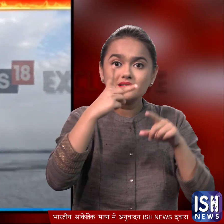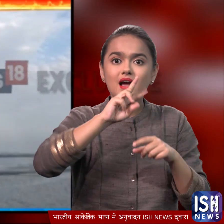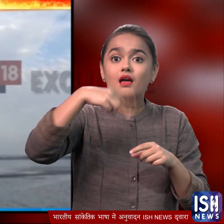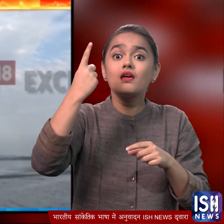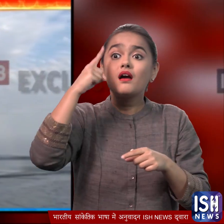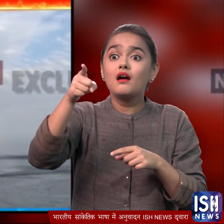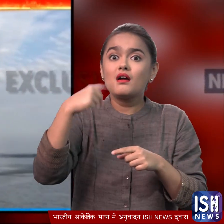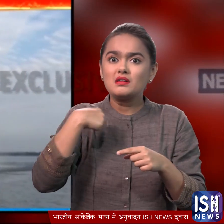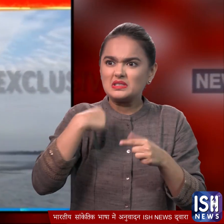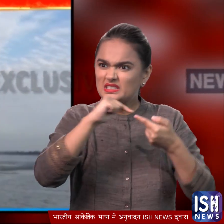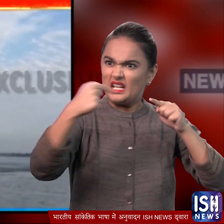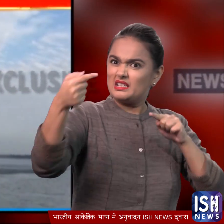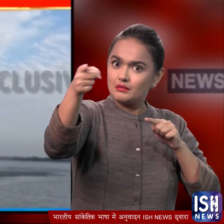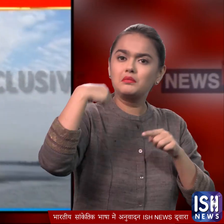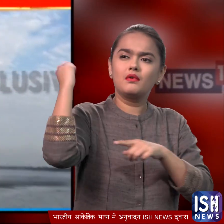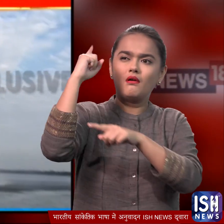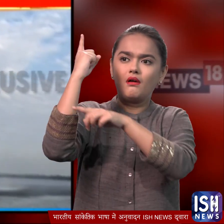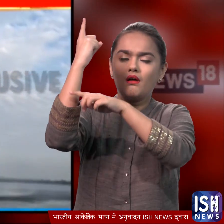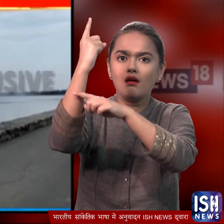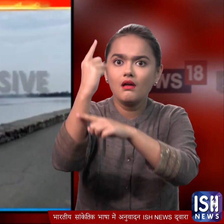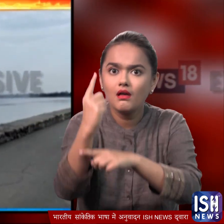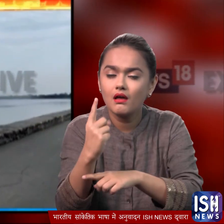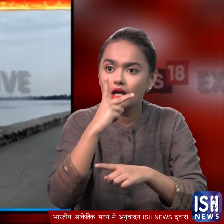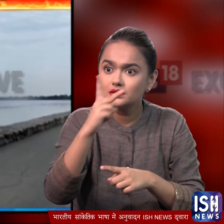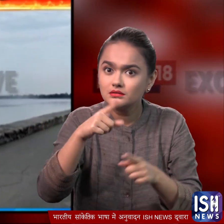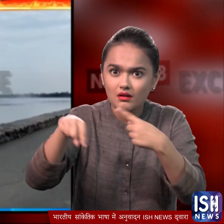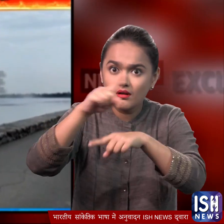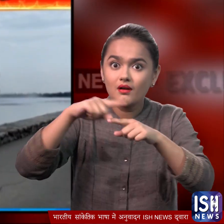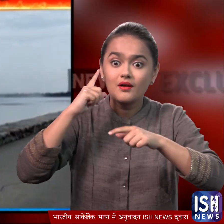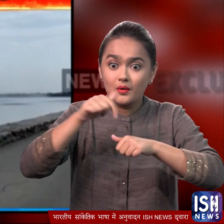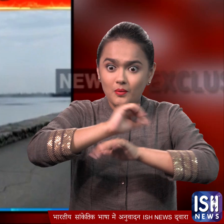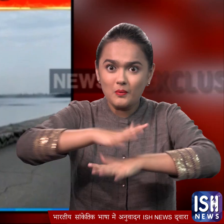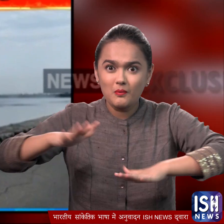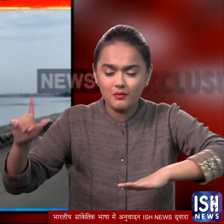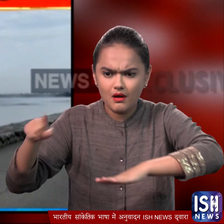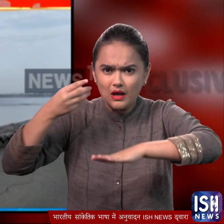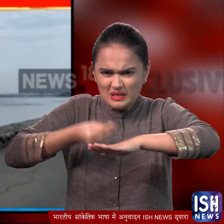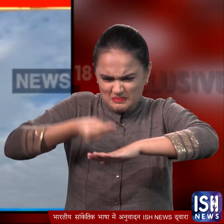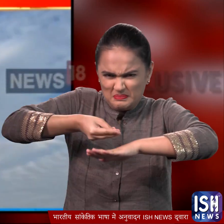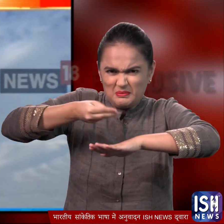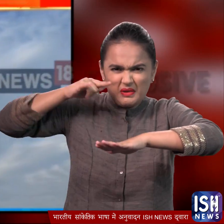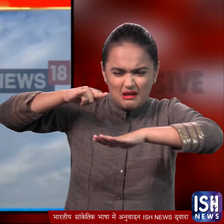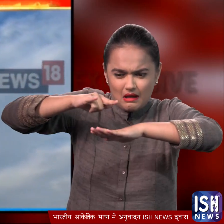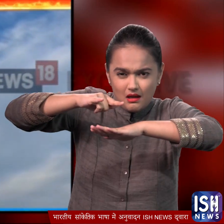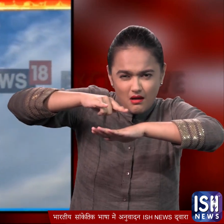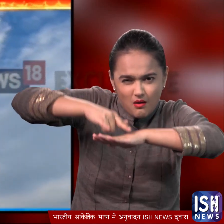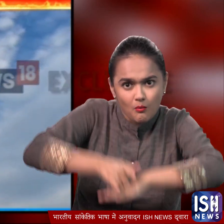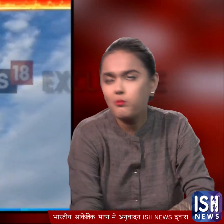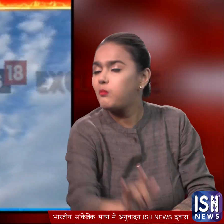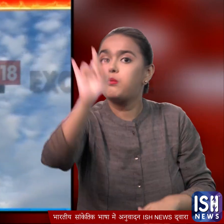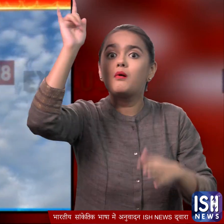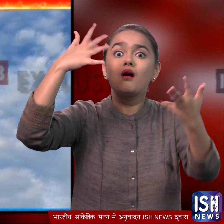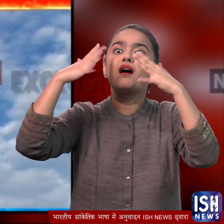आई उनमें दुश्मन के इलाके में उतरकर जवाबी हमला करने वाला चिनूक हेलीकॉप्टर झील के ऊपर मंडराता नजर आया। वो पानी के बेहद